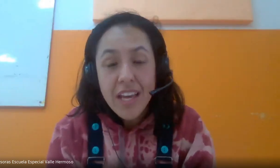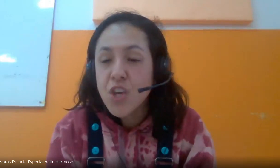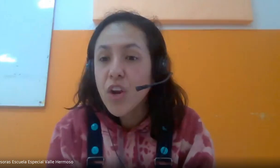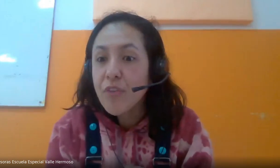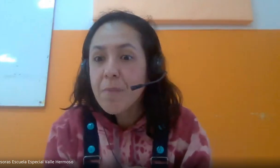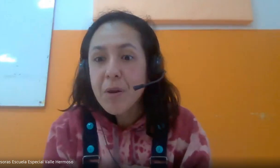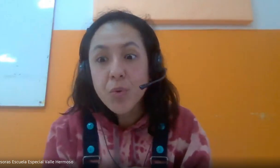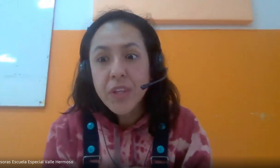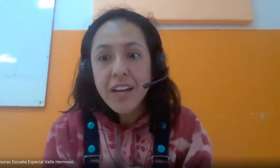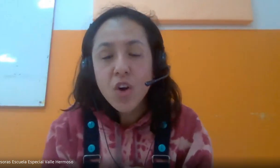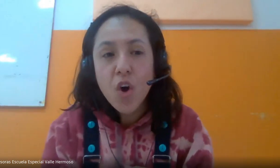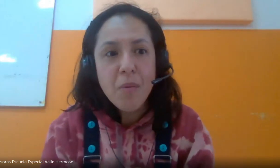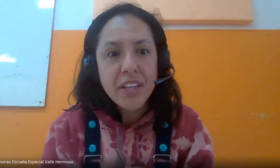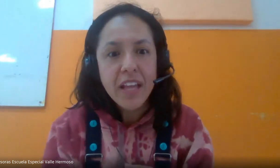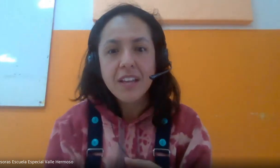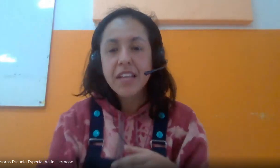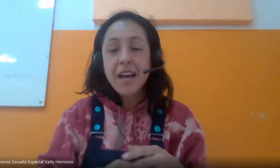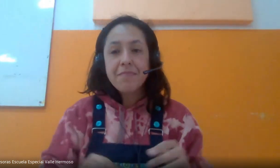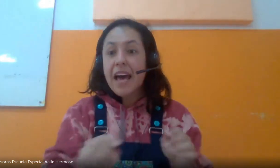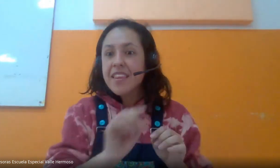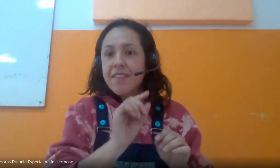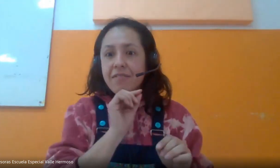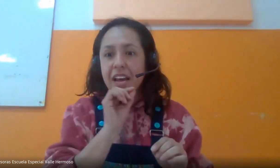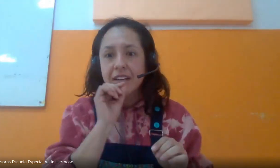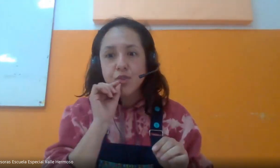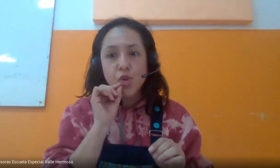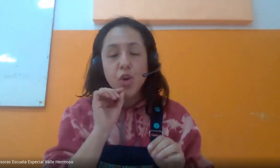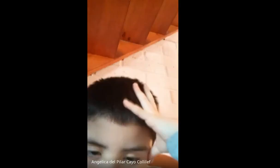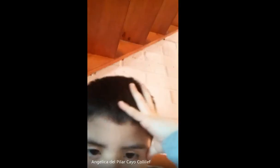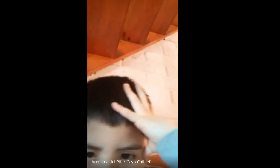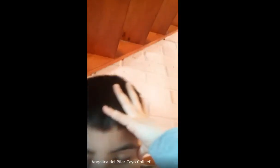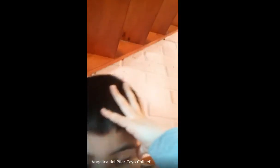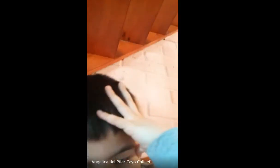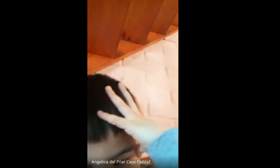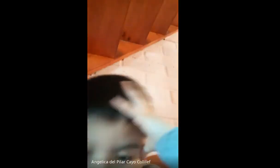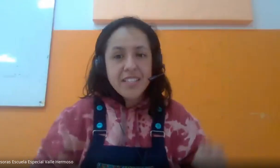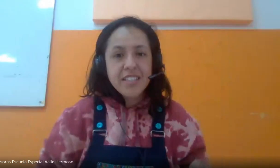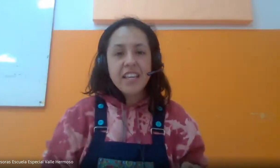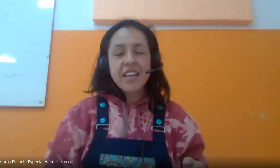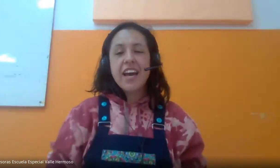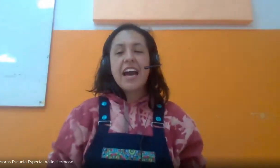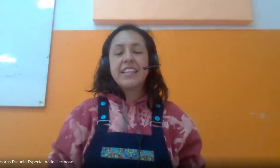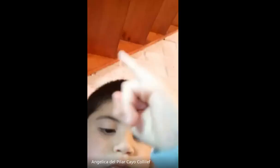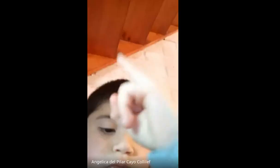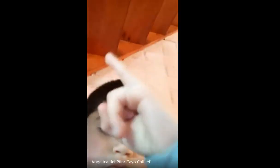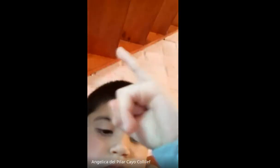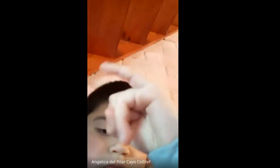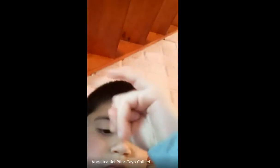y yo les voy a preguntar cómo están, ¿ya? Nadie va a hablar, solo lengua de señas, ¿ya? Atención.